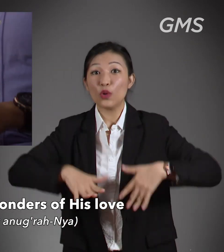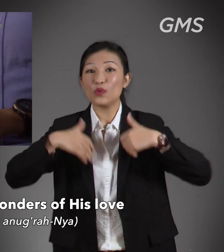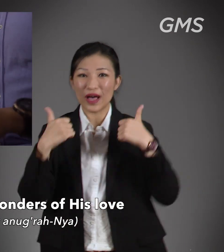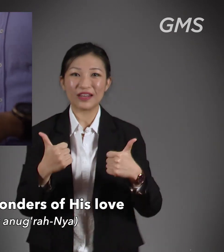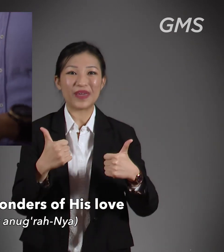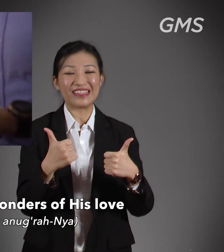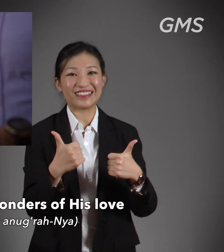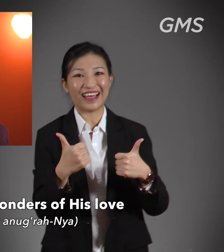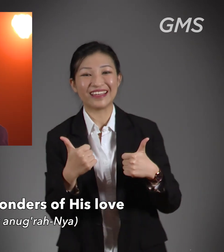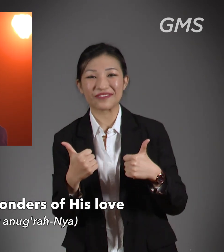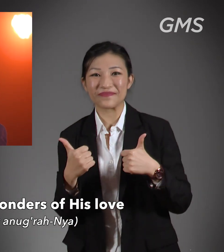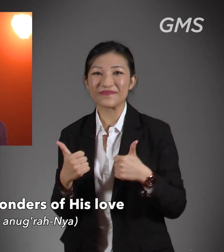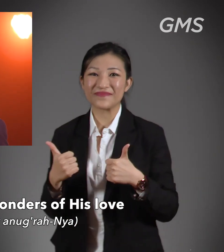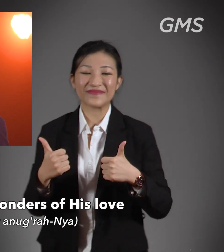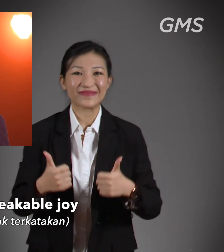of His